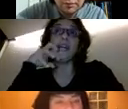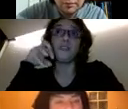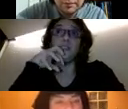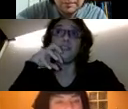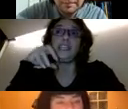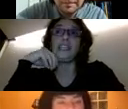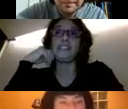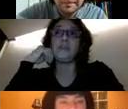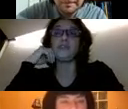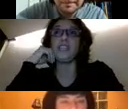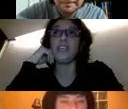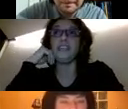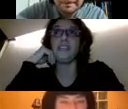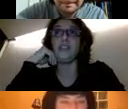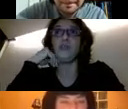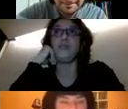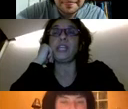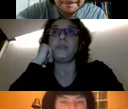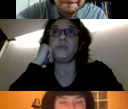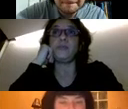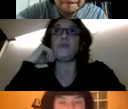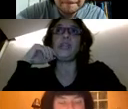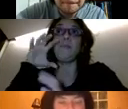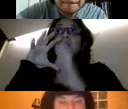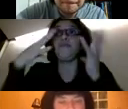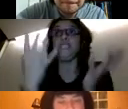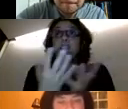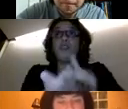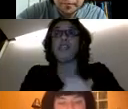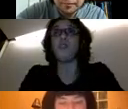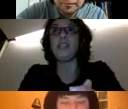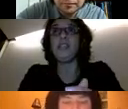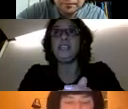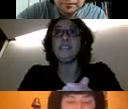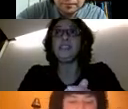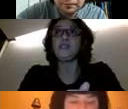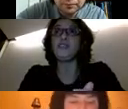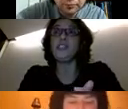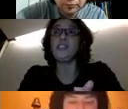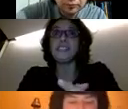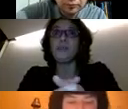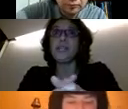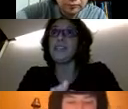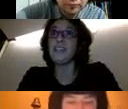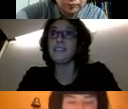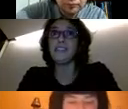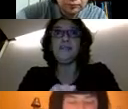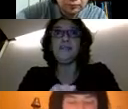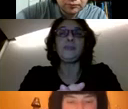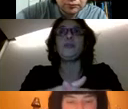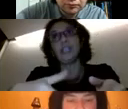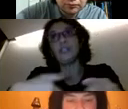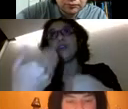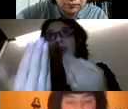un espacio en el que se posee, ¿cierto? Hay un espacio físico en el cual se sostiene esa